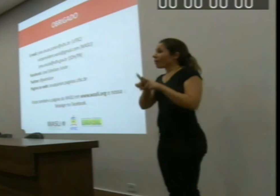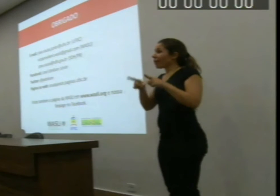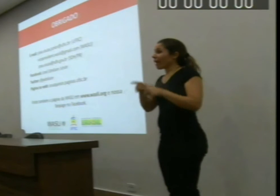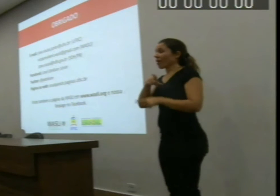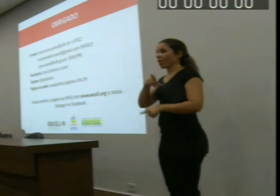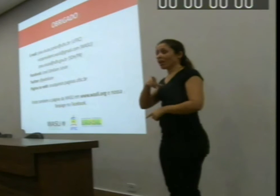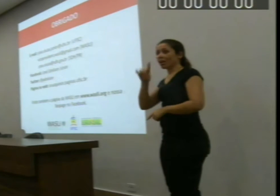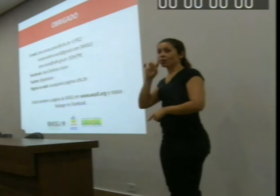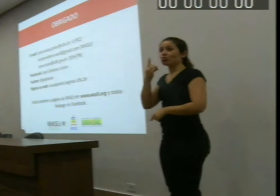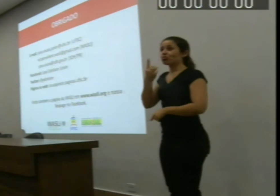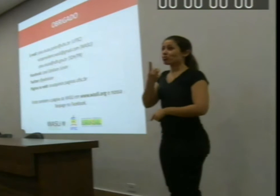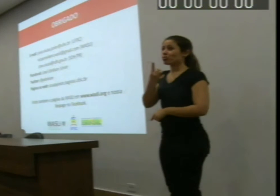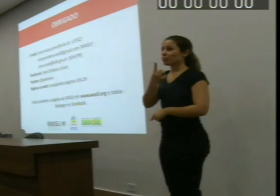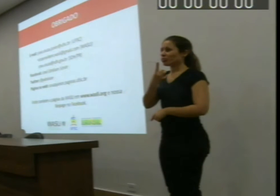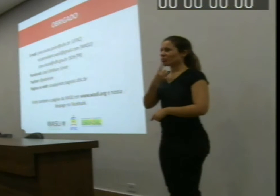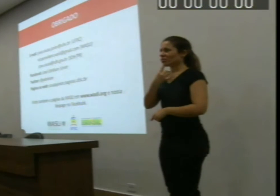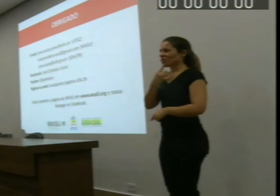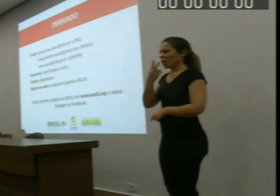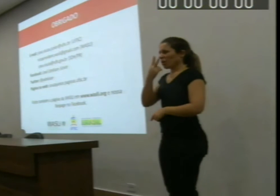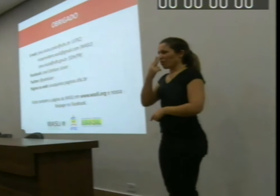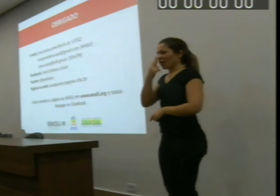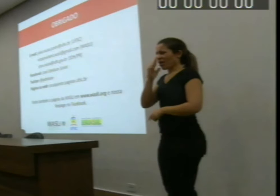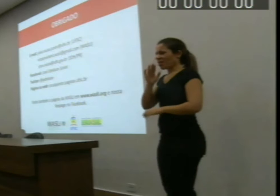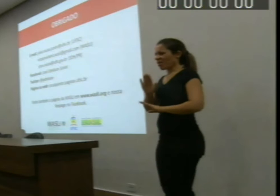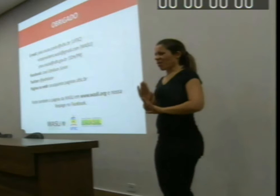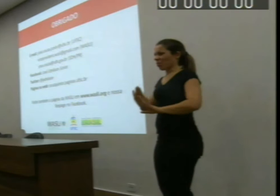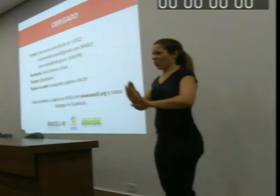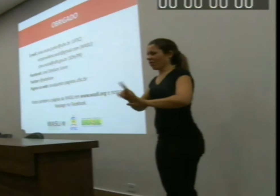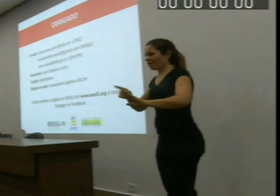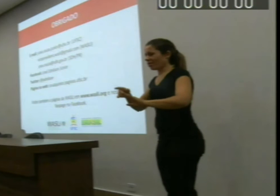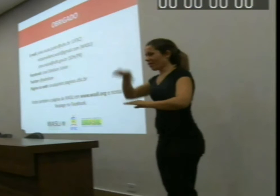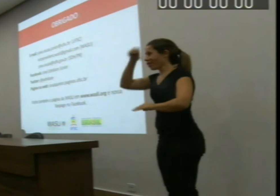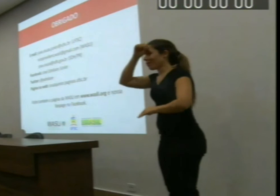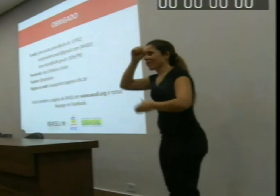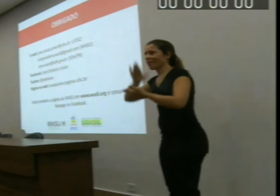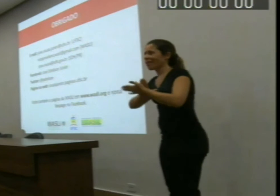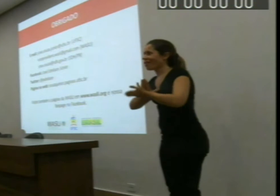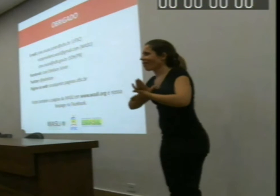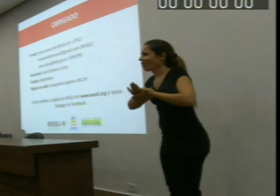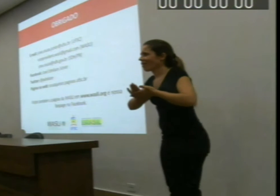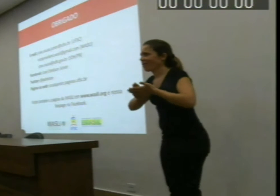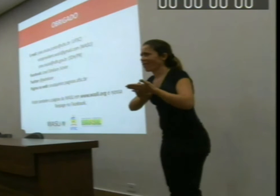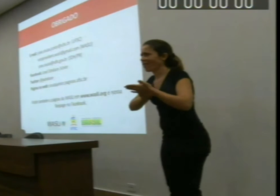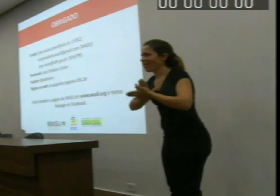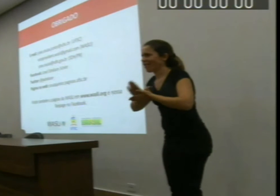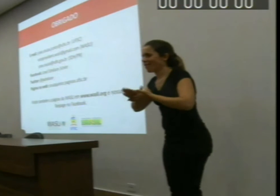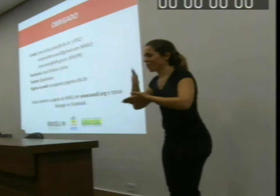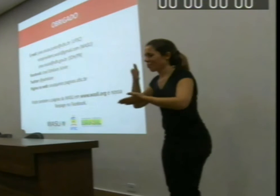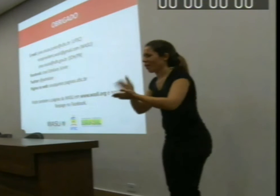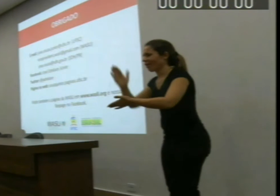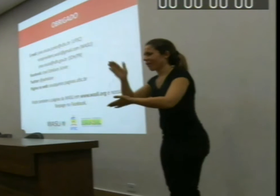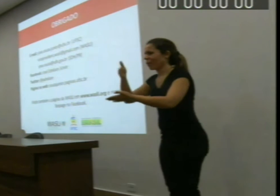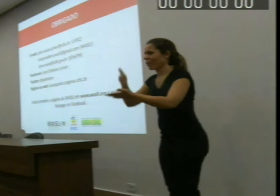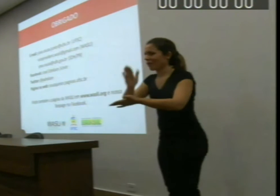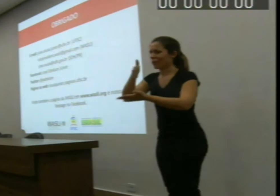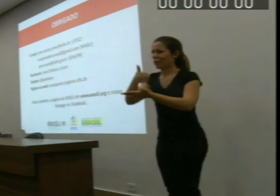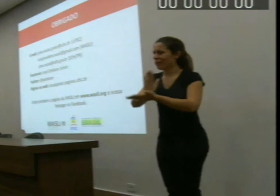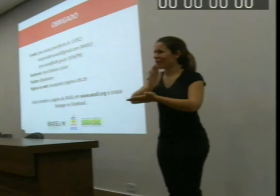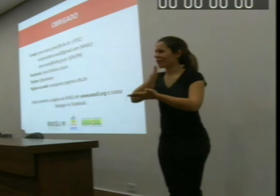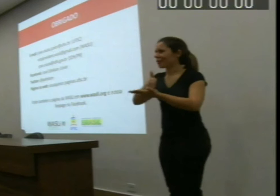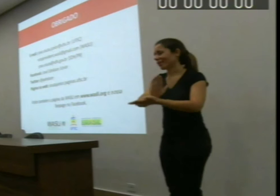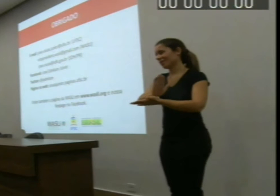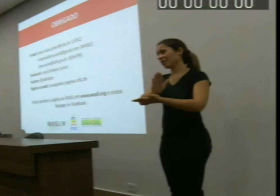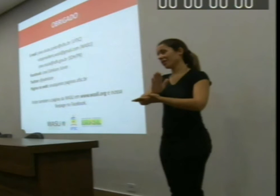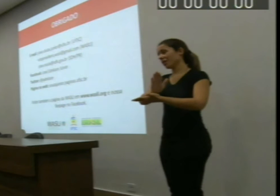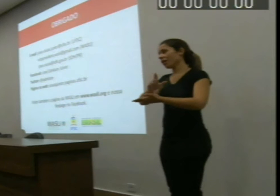que que é empurrado não aprende mas passa né e tem muitos